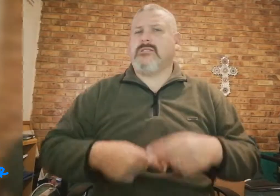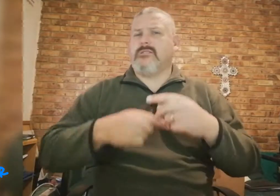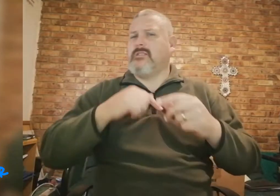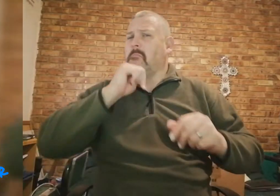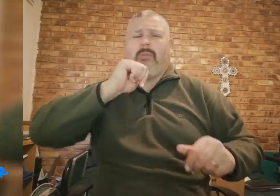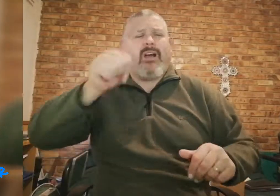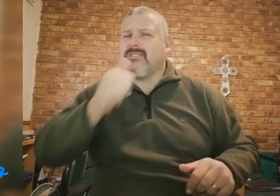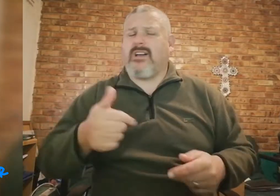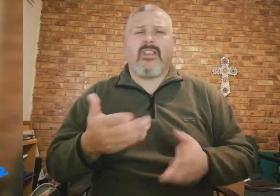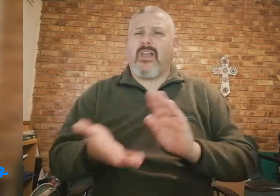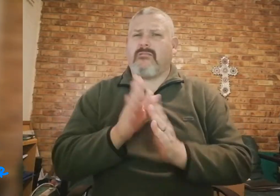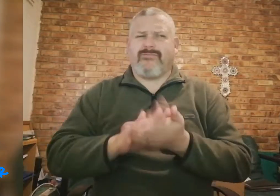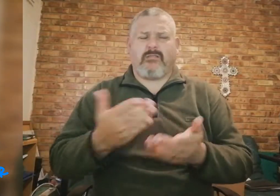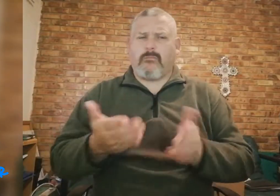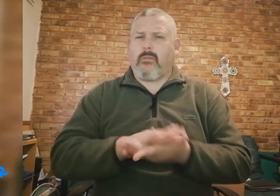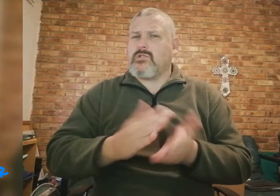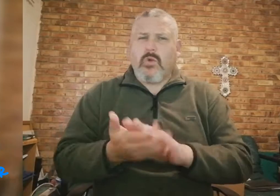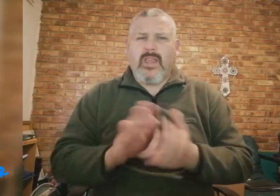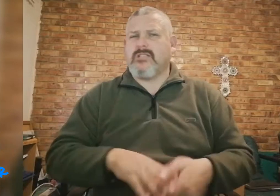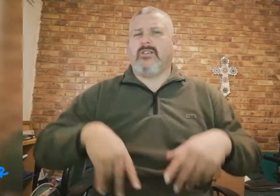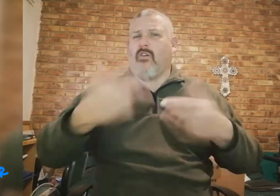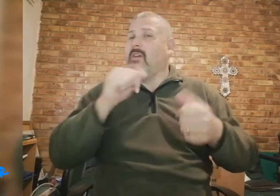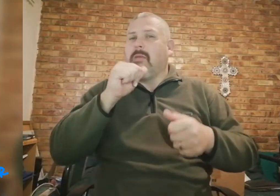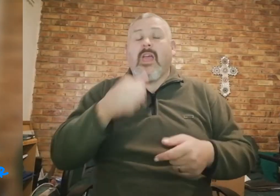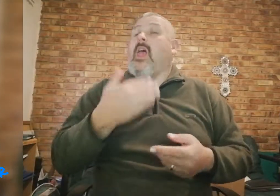apostolies magisaat apostolies of